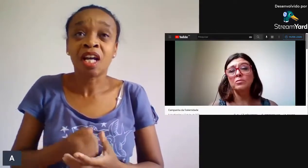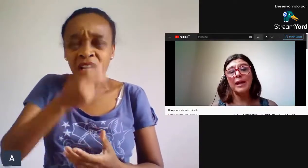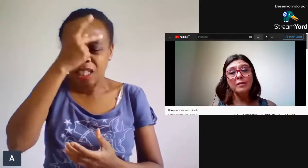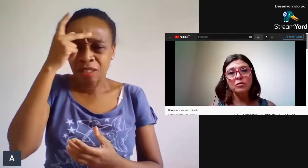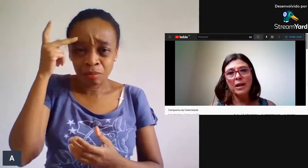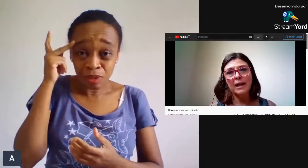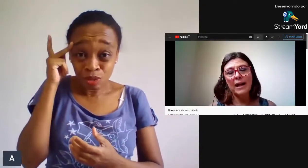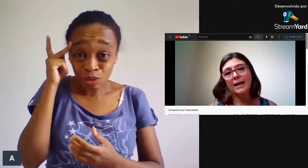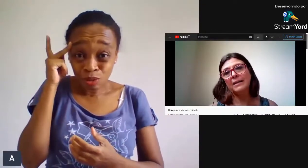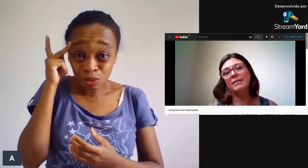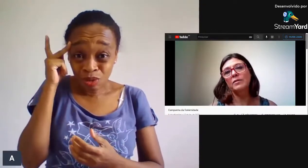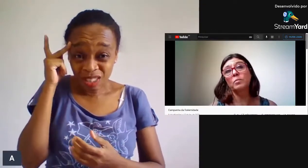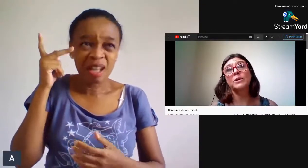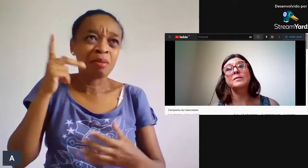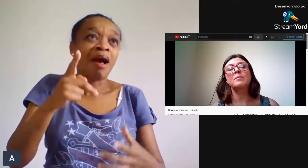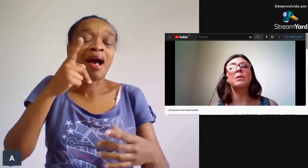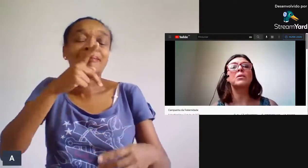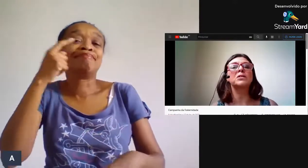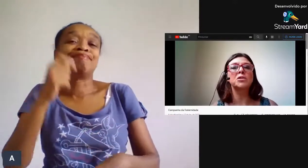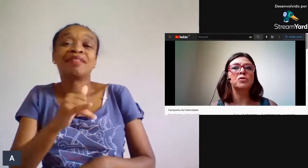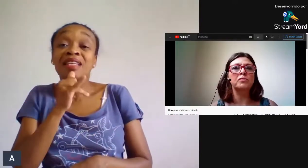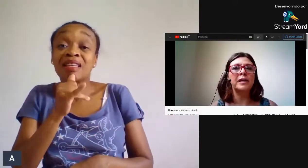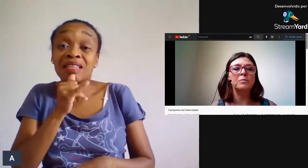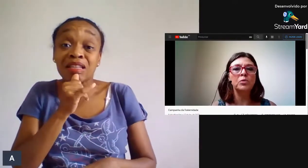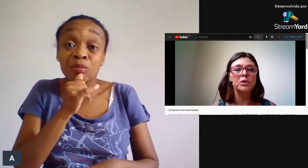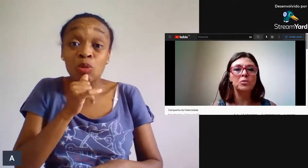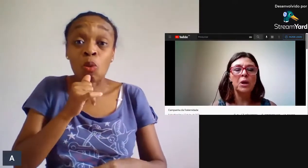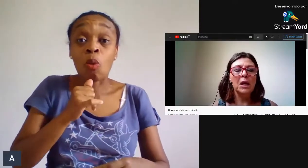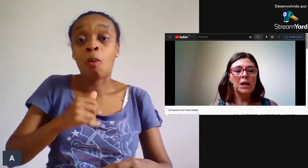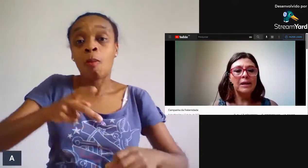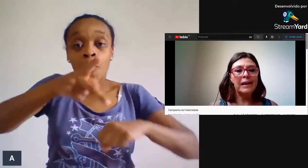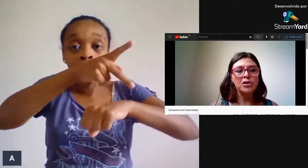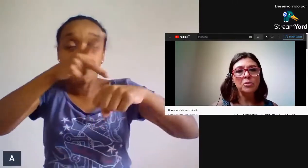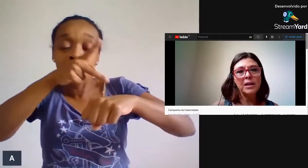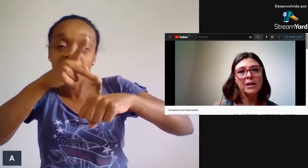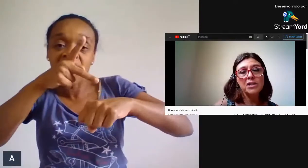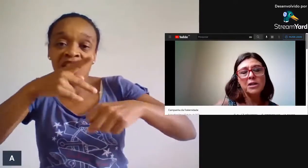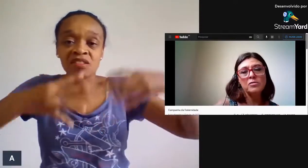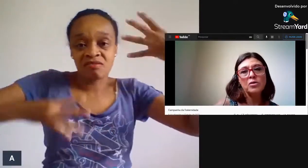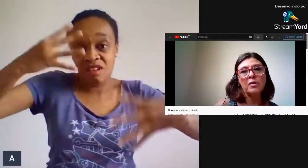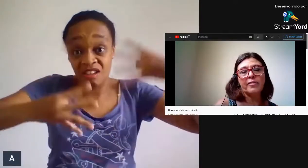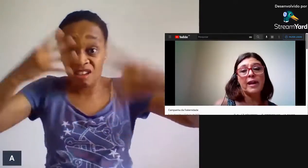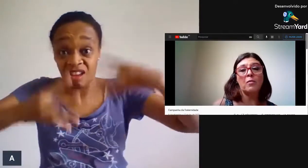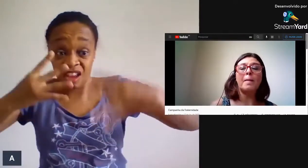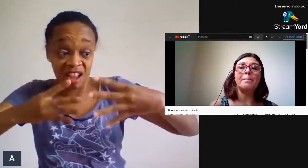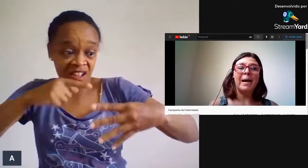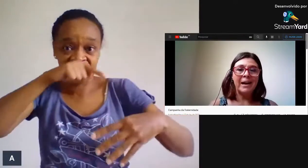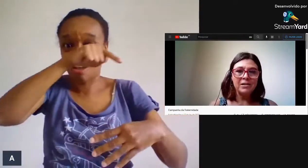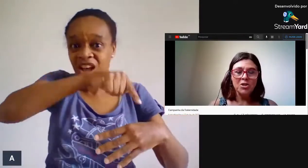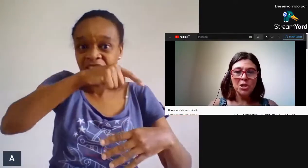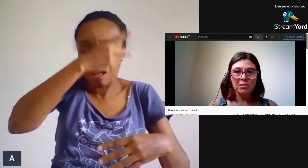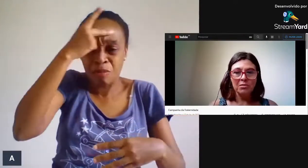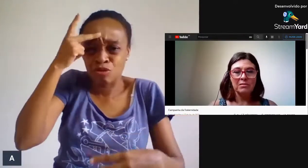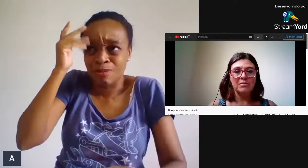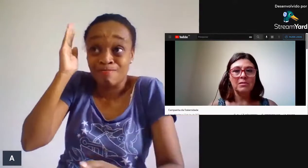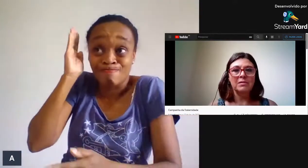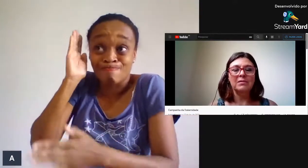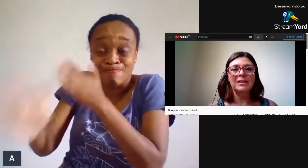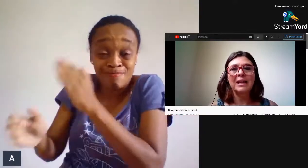refugiados. Então, dentro da Caritas, por exemplo, agora a gente ouve falar muito na ajuda à igreja que sofre, que é uma